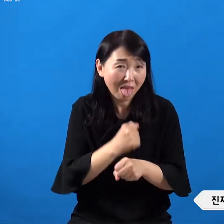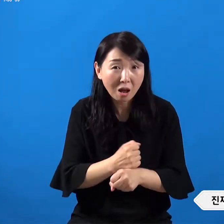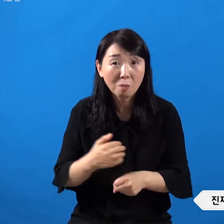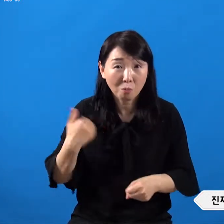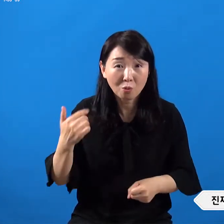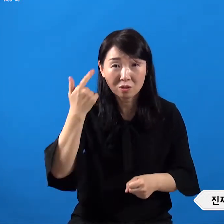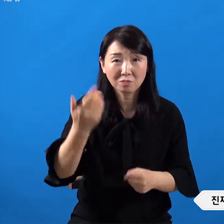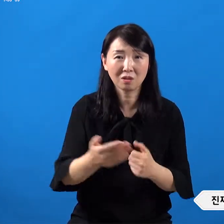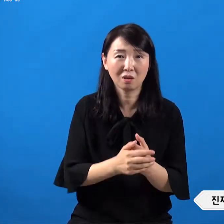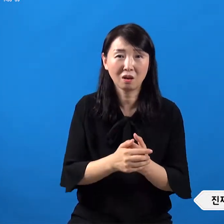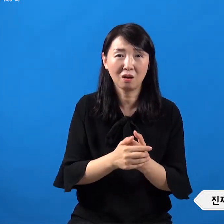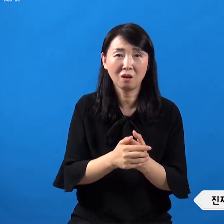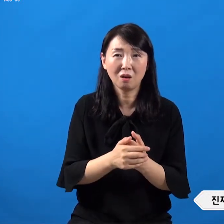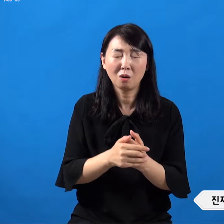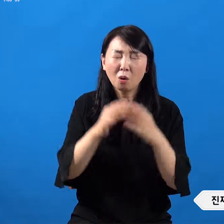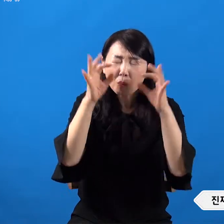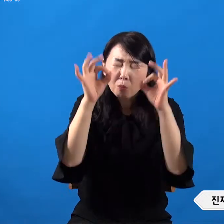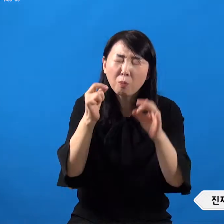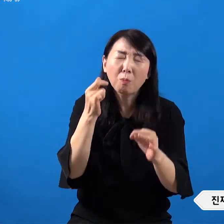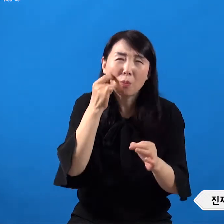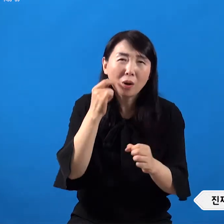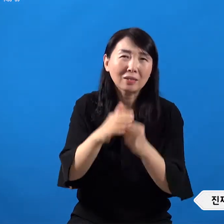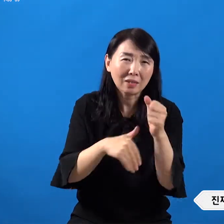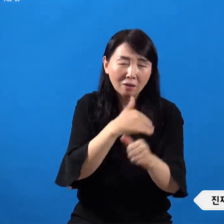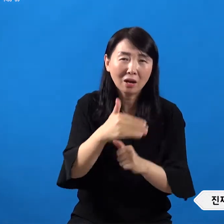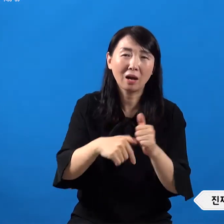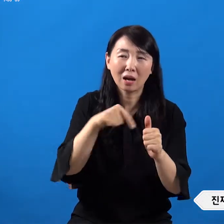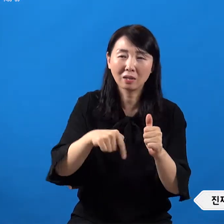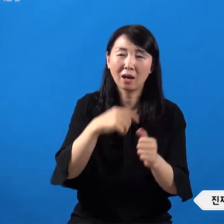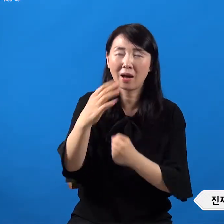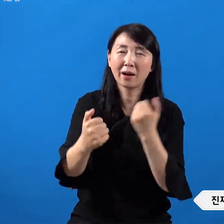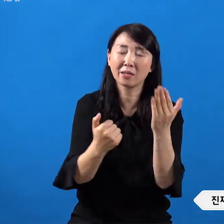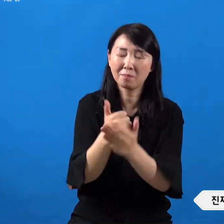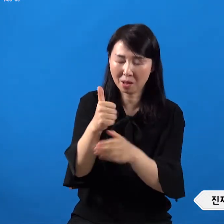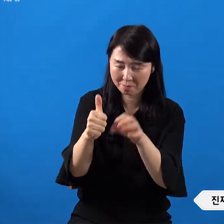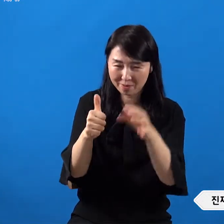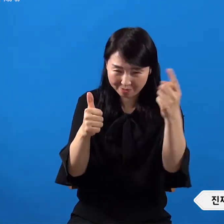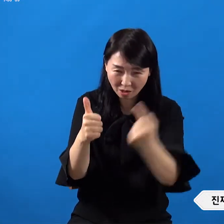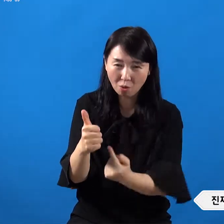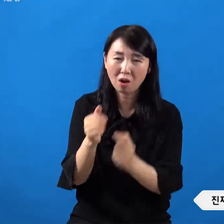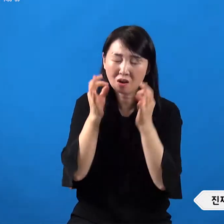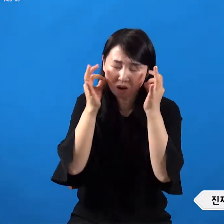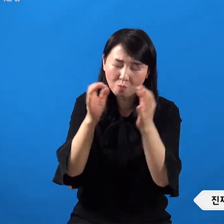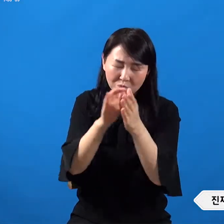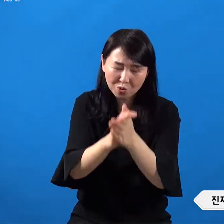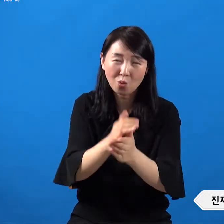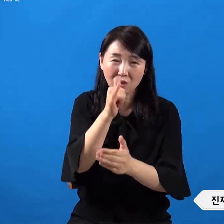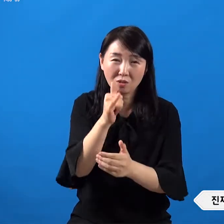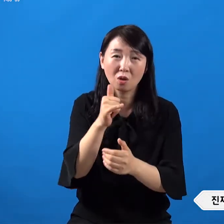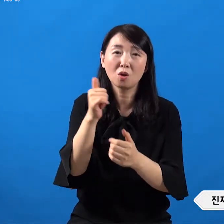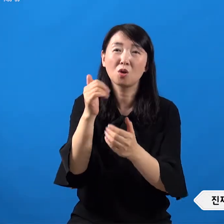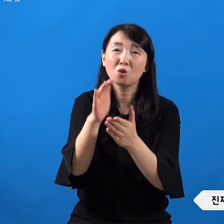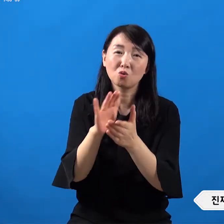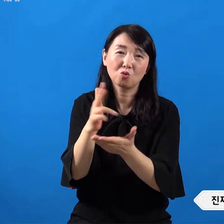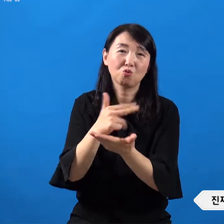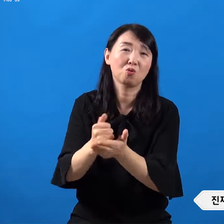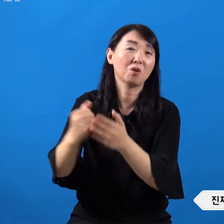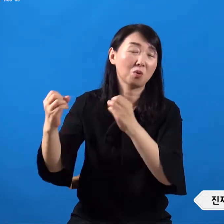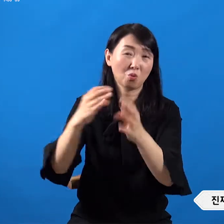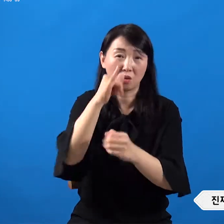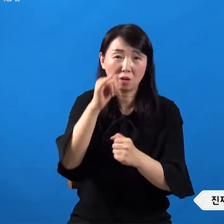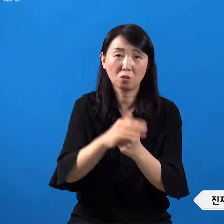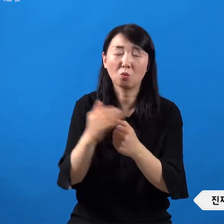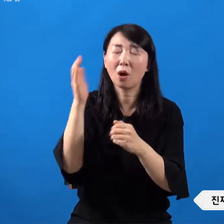할 것인지 보지 못하는 상황 가운데 하나님 앞에 나옵니다. 간구합니다. 기도합니다. 주님과의